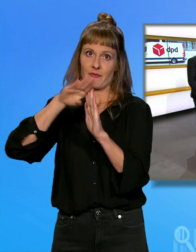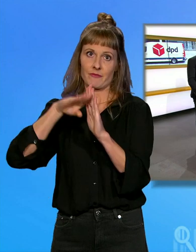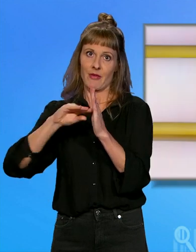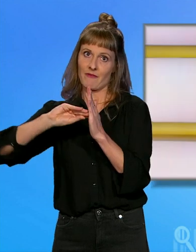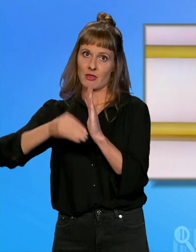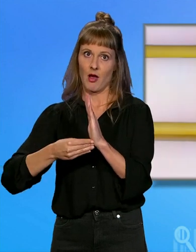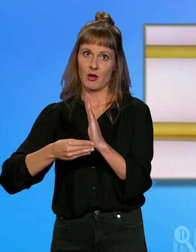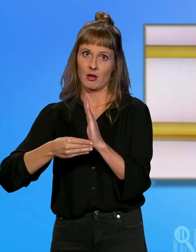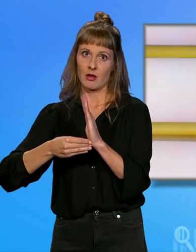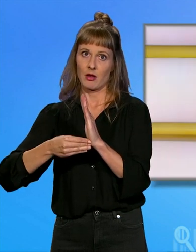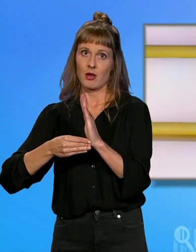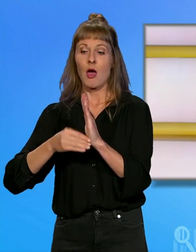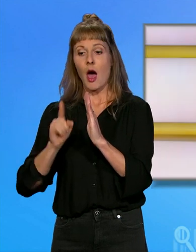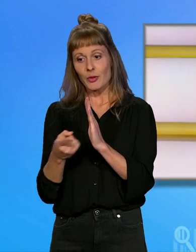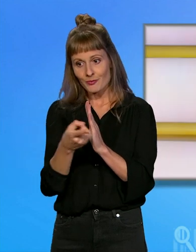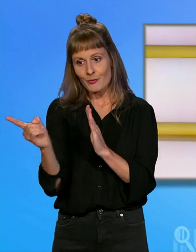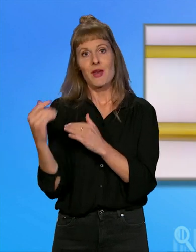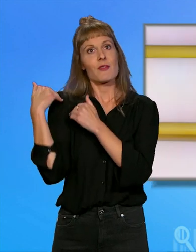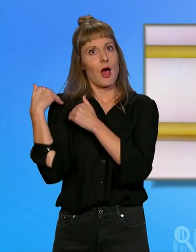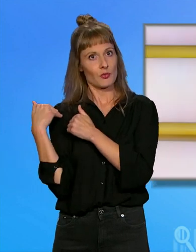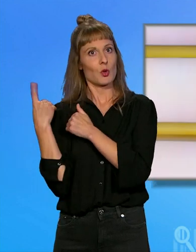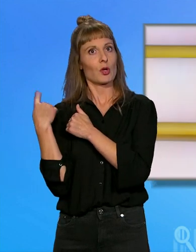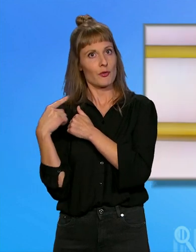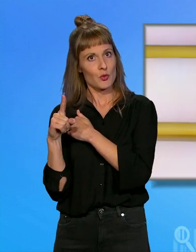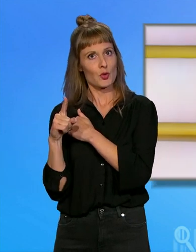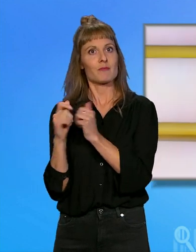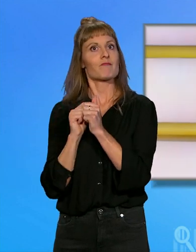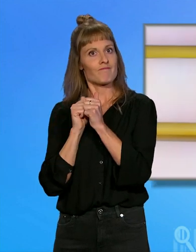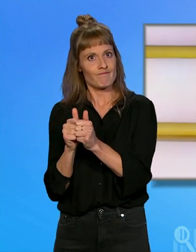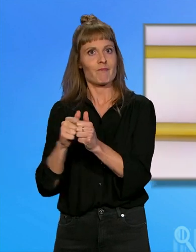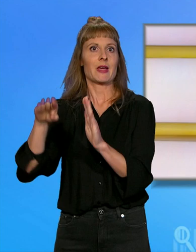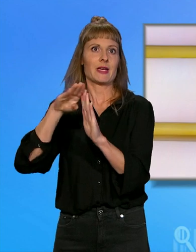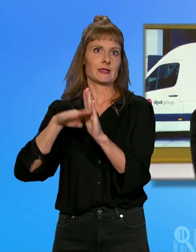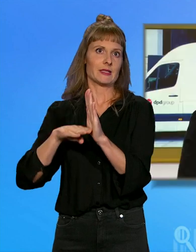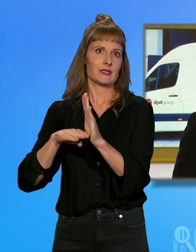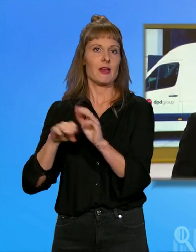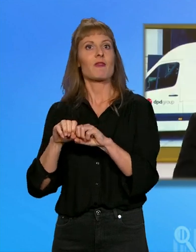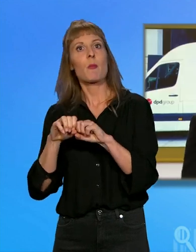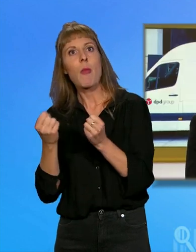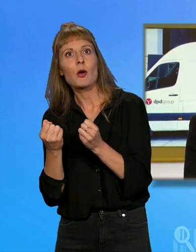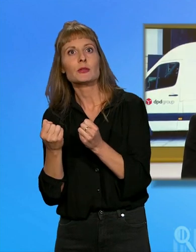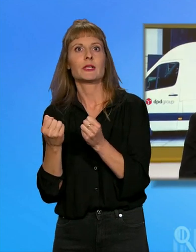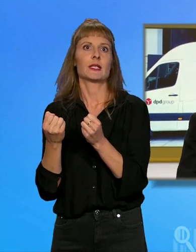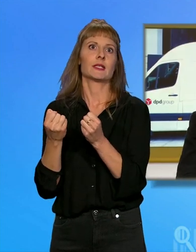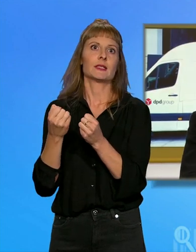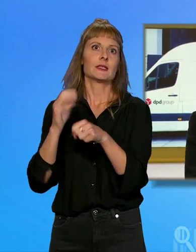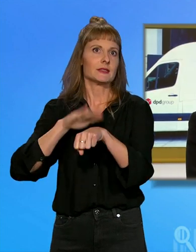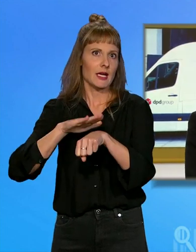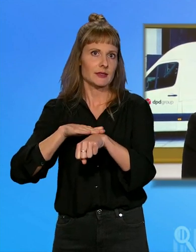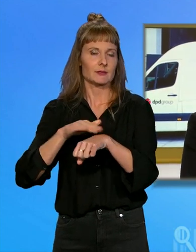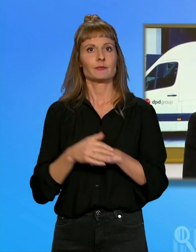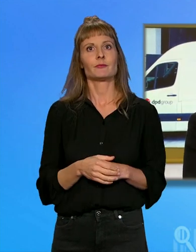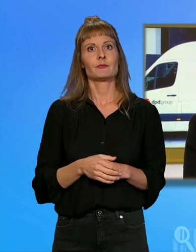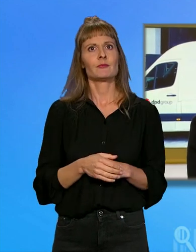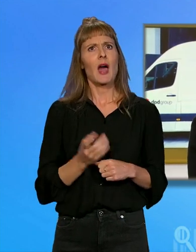logischerweise die Einhaltung der Arbeitsgesetze, der Pauseregelungen, alles, was dazu gehört. Die Frage ist ja, ob ihr es gewusst habt oder nicht. Und ich sage